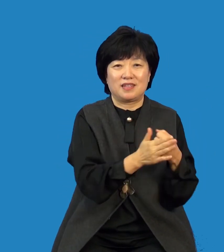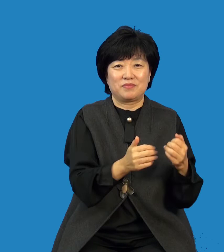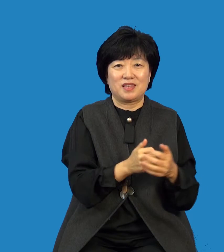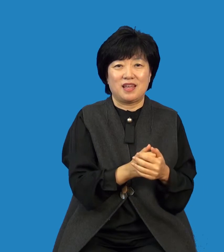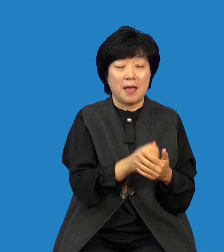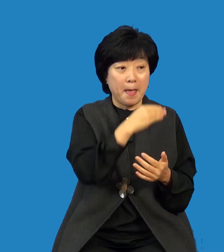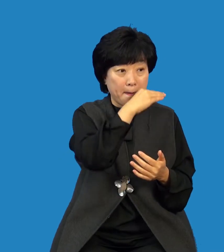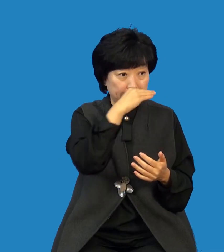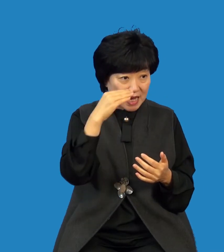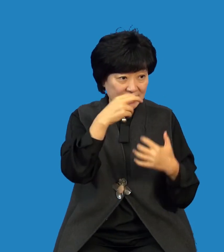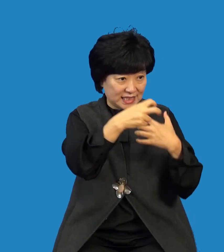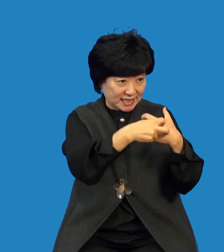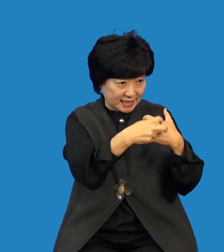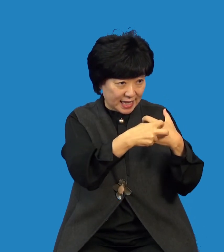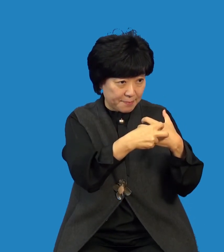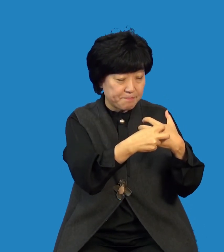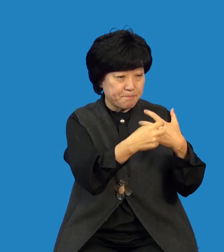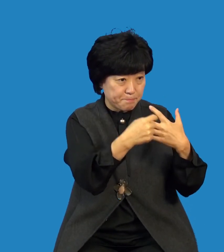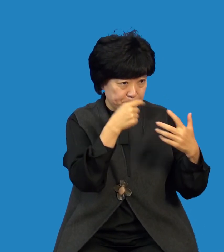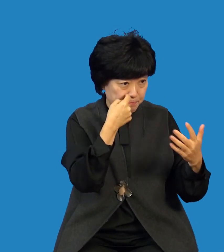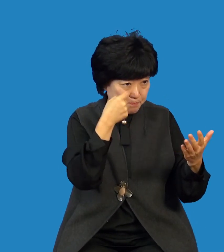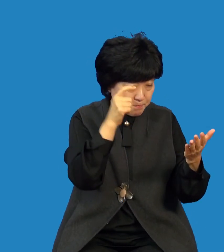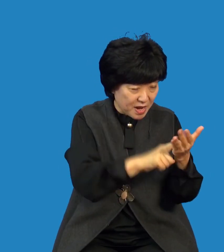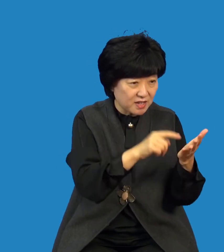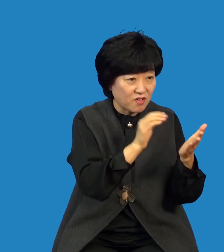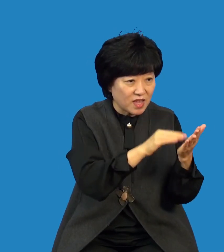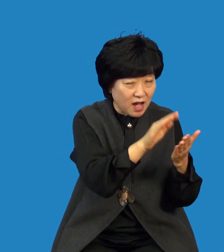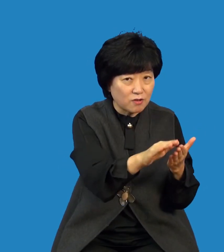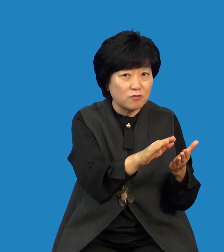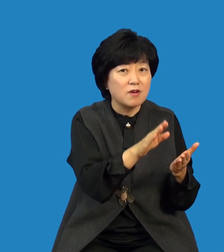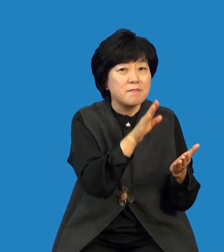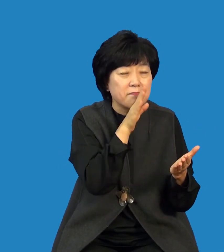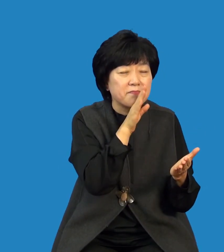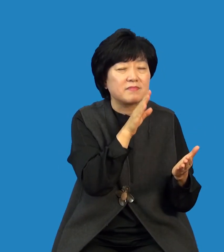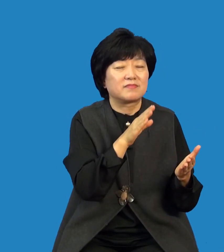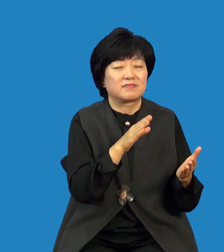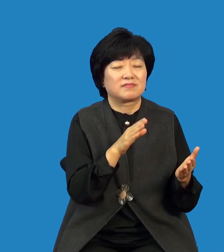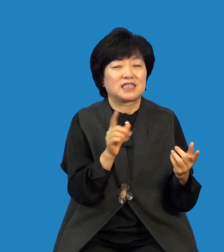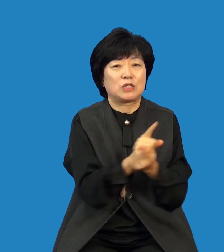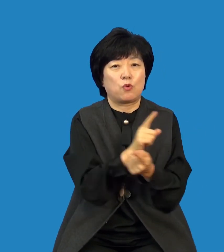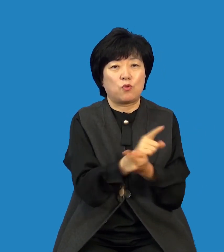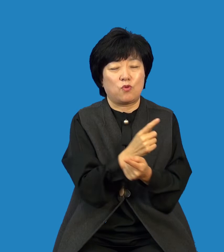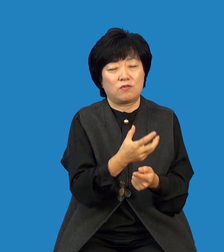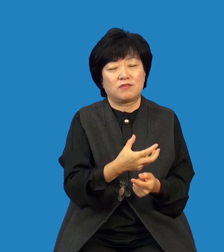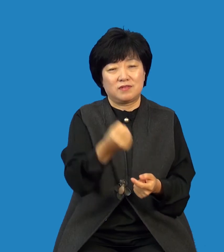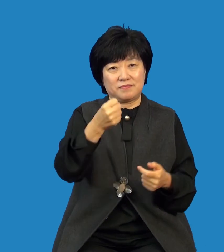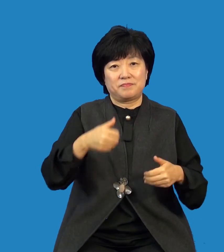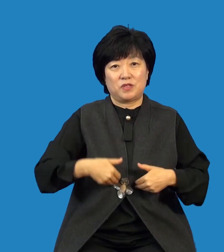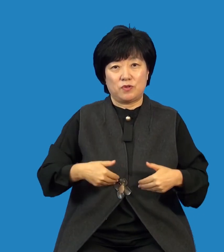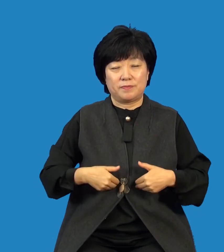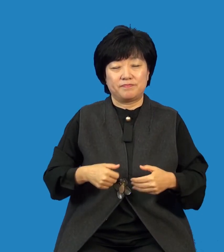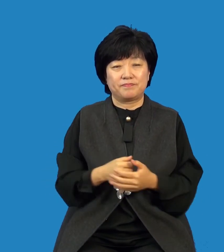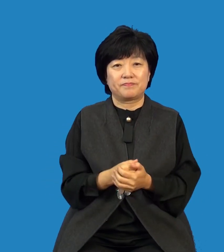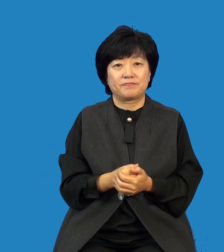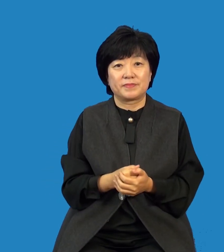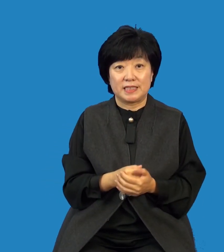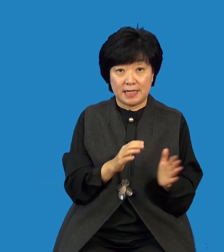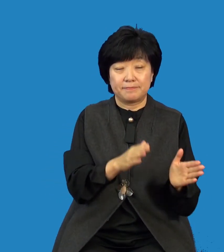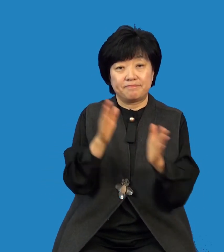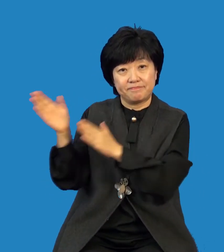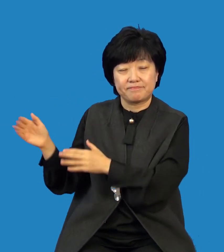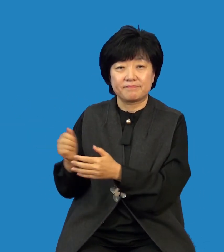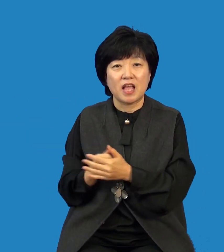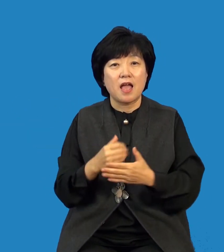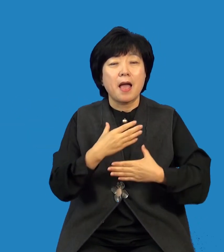올바른 것을 진단하고 평안을 누리시는 여러분 되시기를 주의 이름으로 축원합니다. 자, 그렇다면 구체적으로 이 평안을 어떻게 누릴 수 있을까요? 뭐 원론적으로는